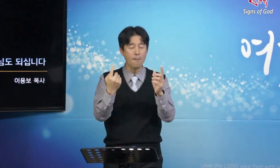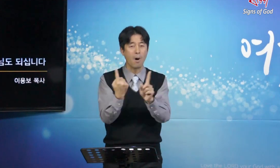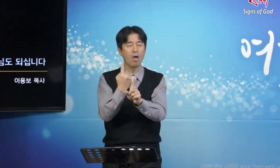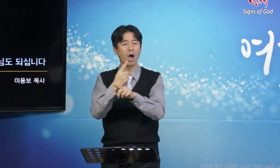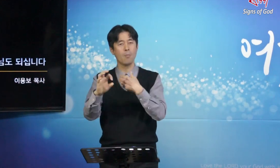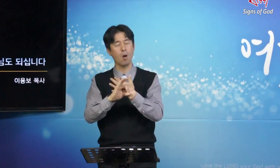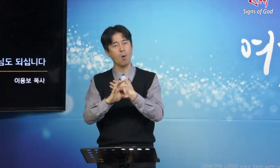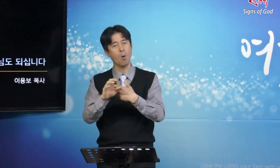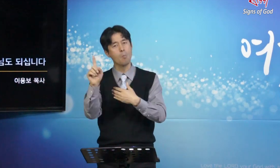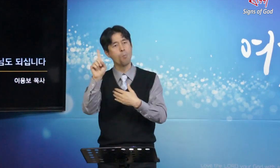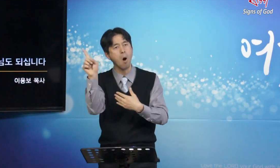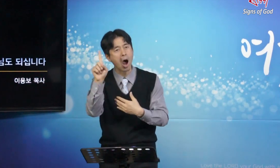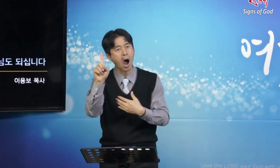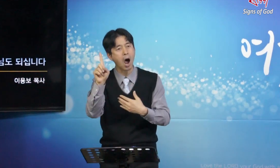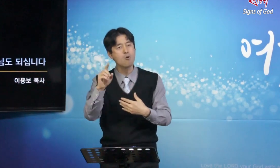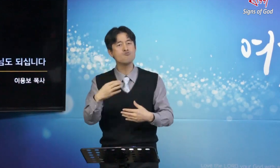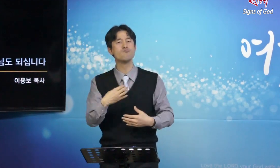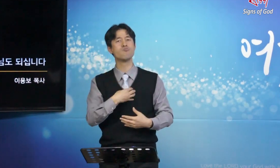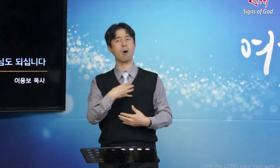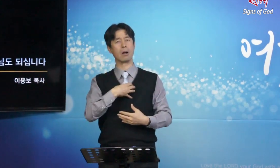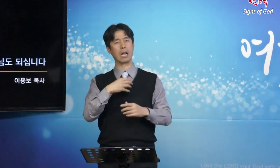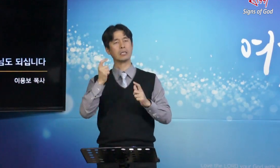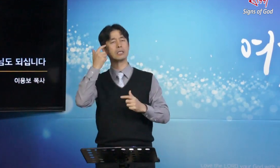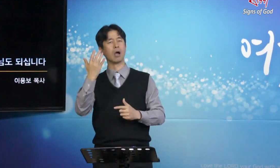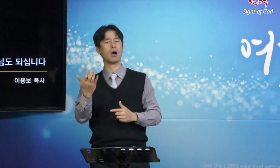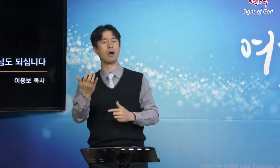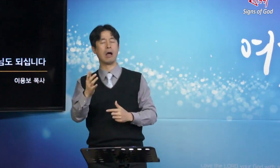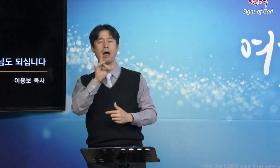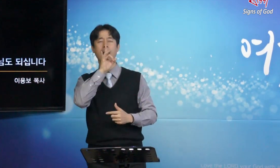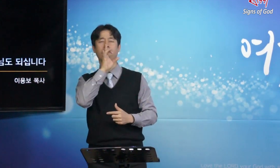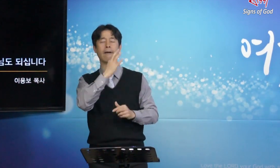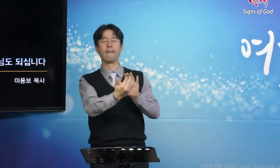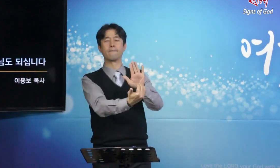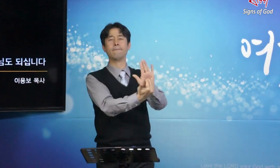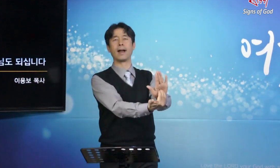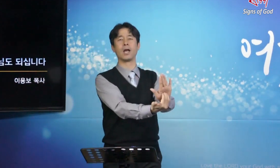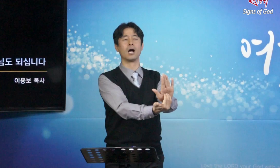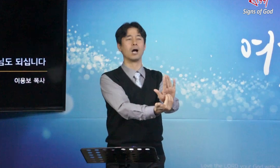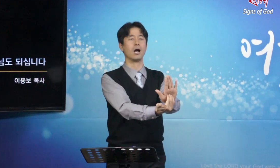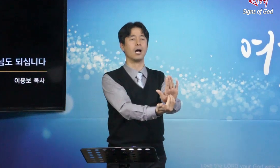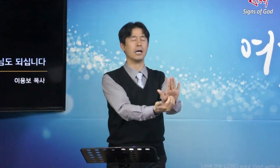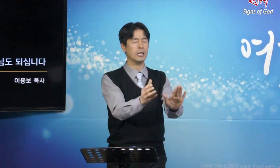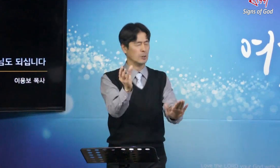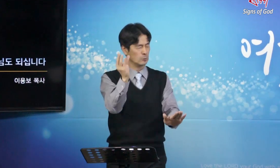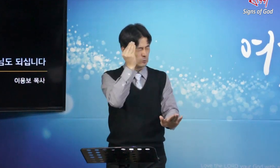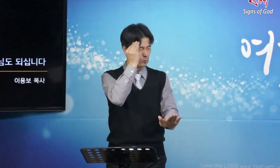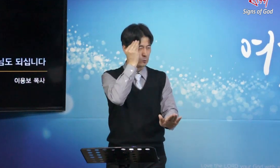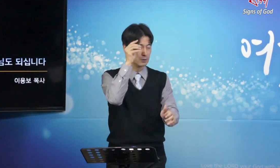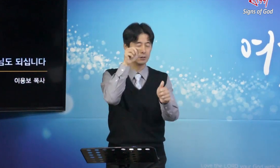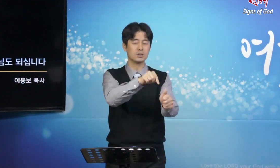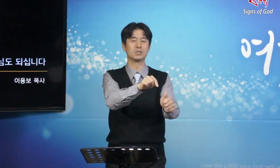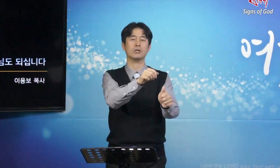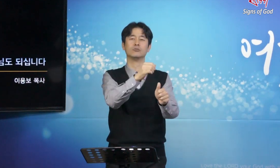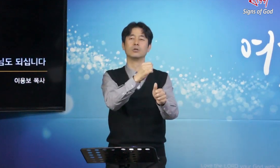독일어로 성경을 번역하거나 그런 각 나라의 언어로 번역하면 그들에게